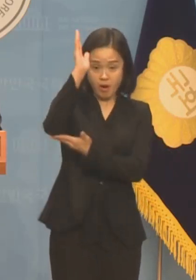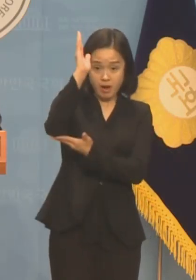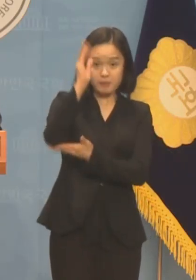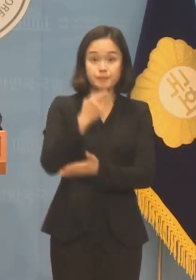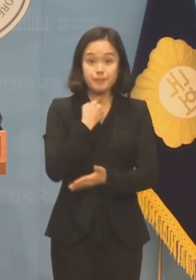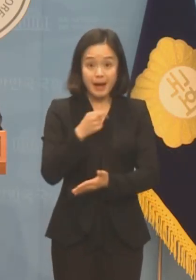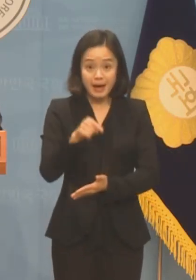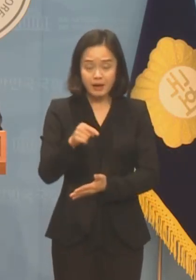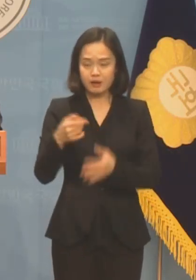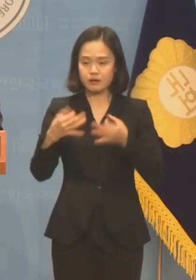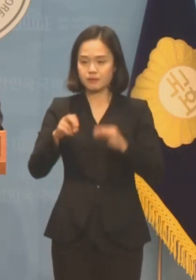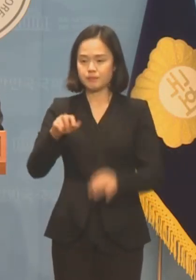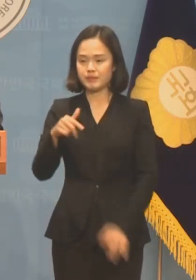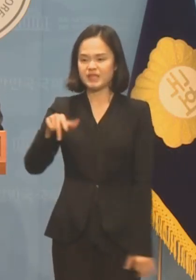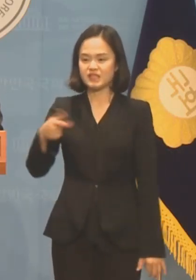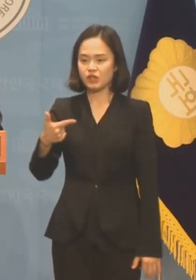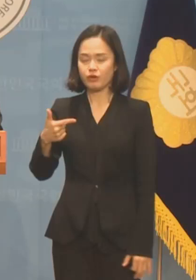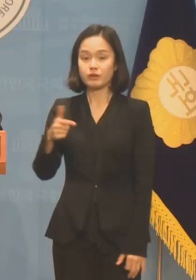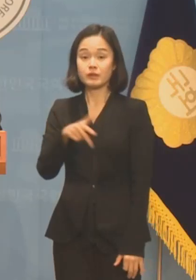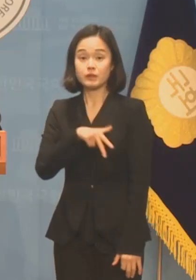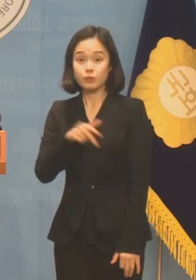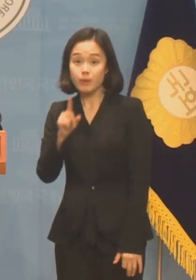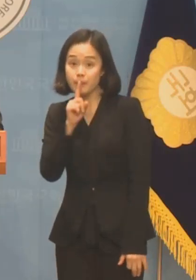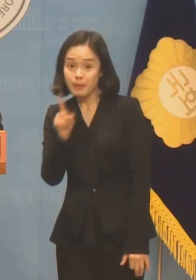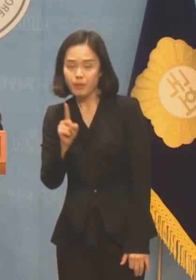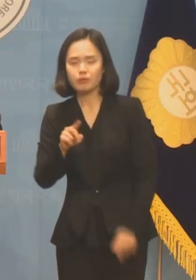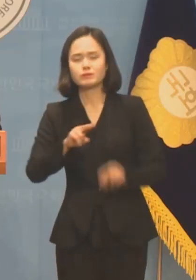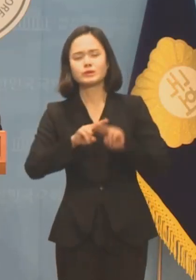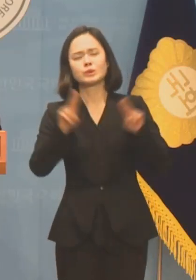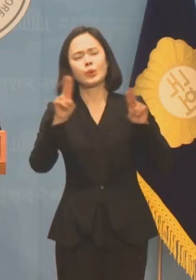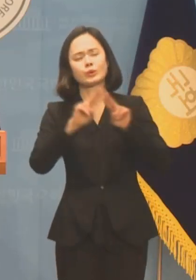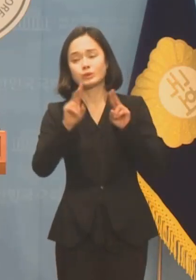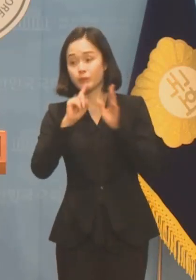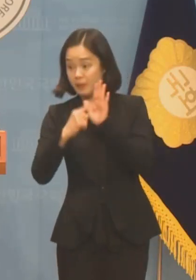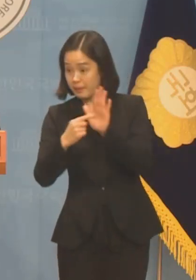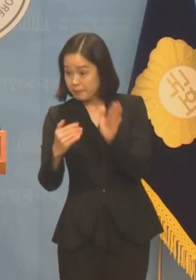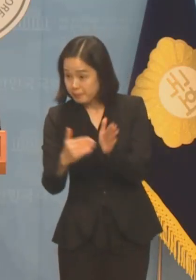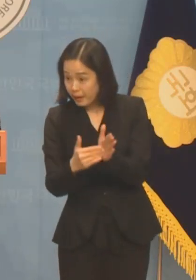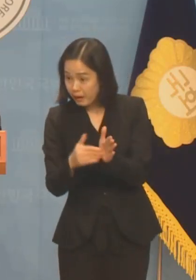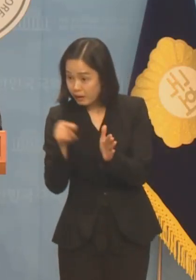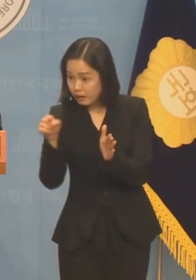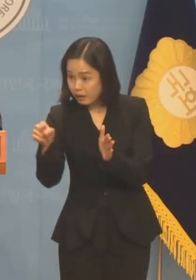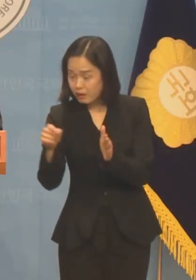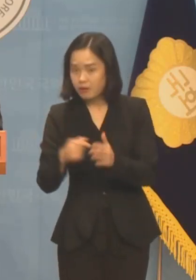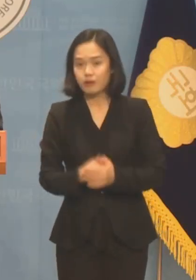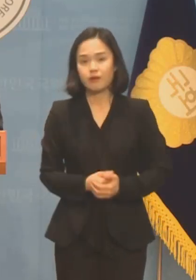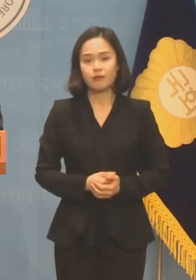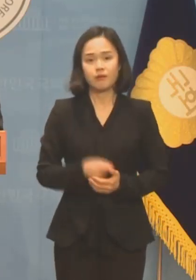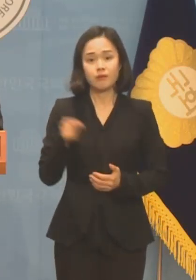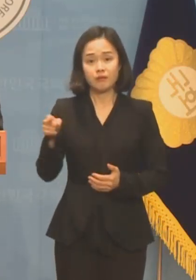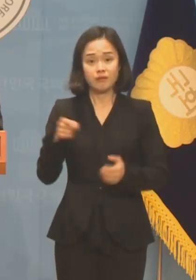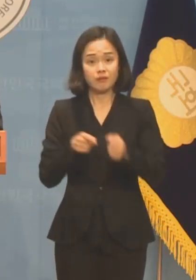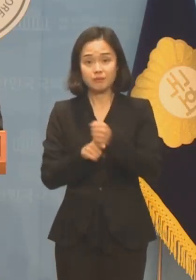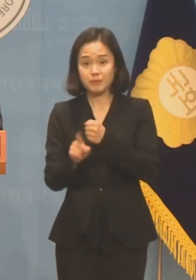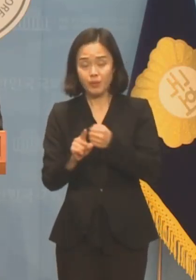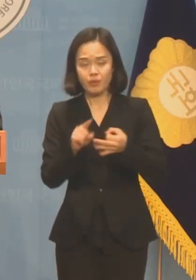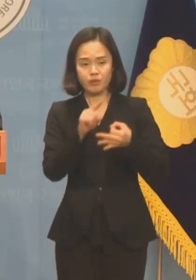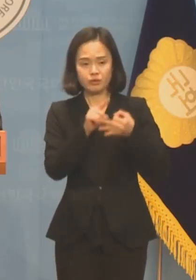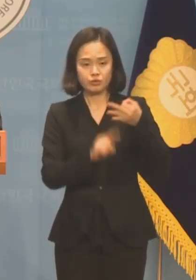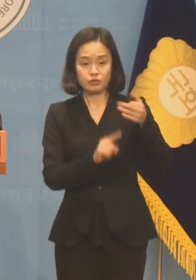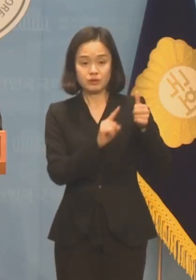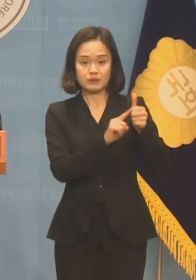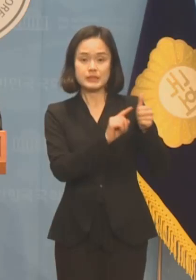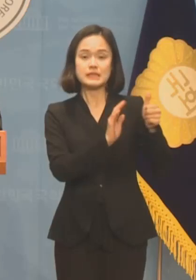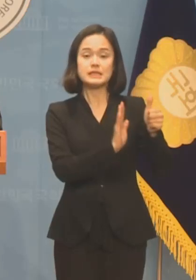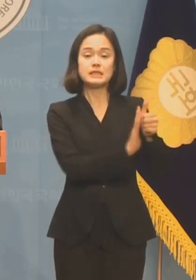철회의 배경이라는 것이 우리 국민들에 대한 그 무슨 사과나 반성이 아니라 윤석열 지지 청년들의